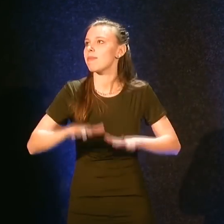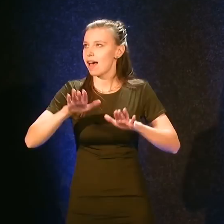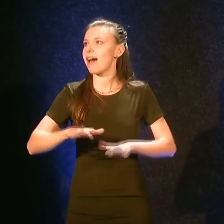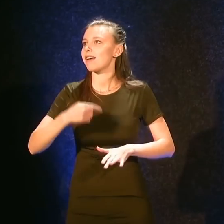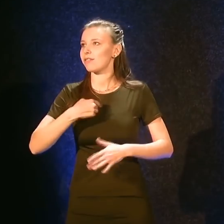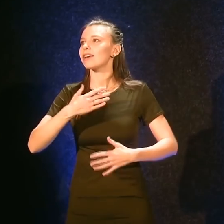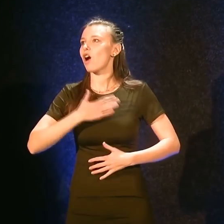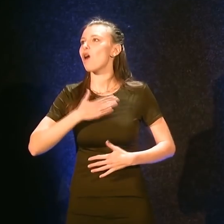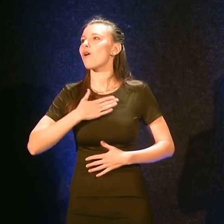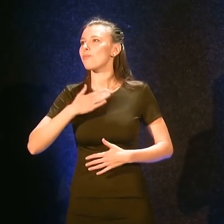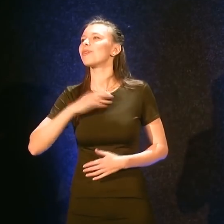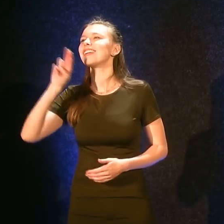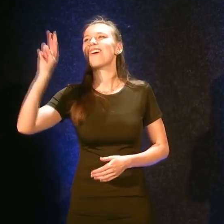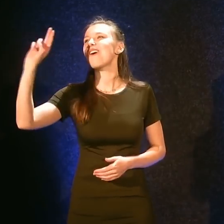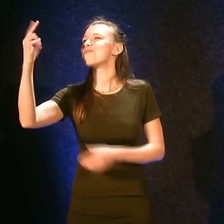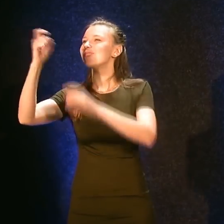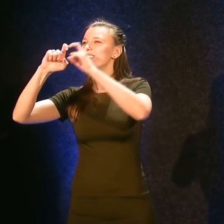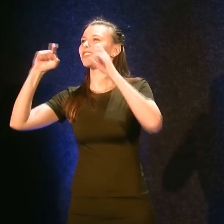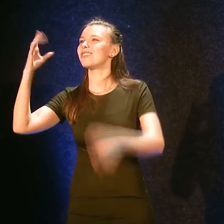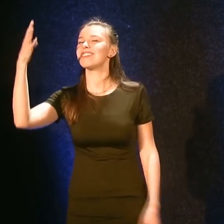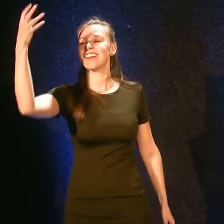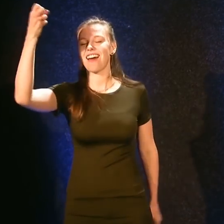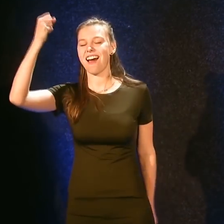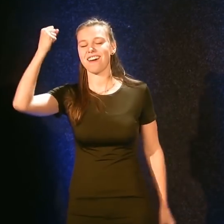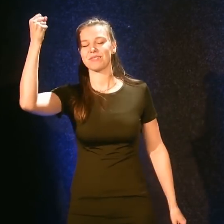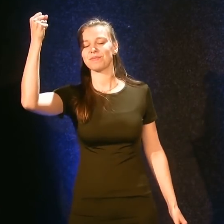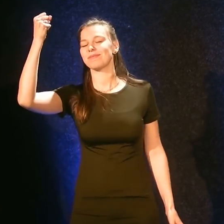dan blijf ik hopen op uw